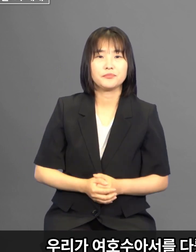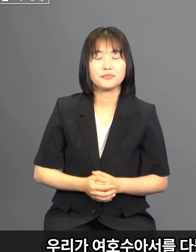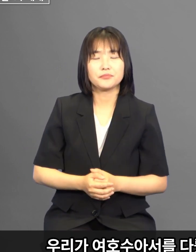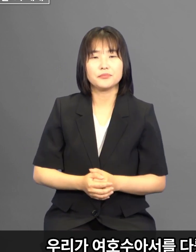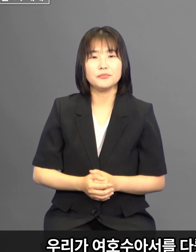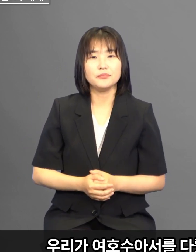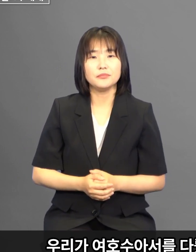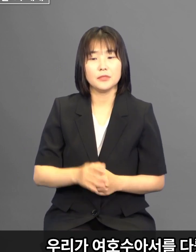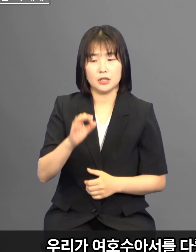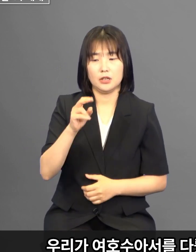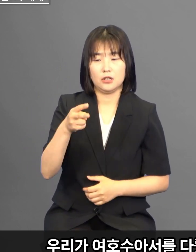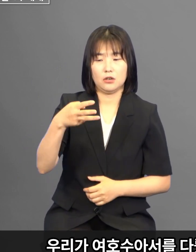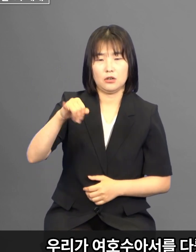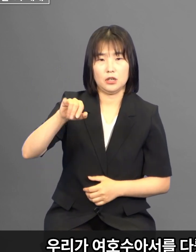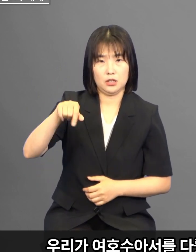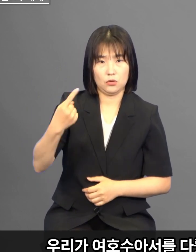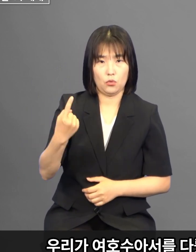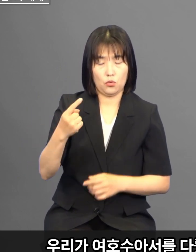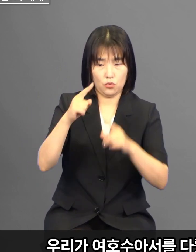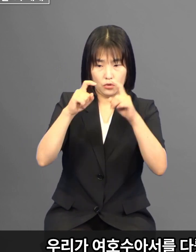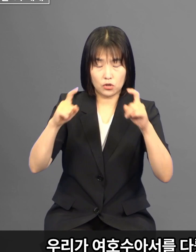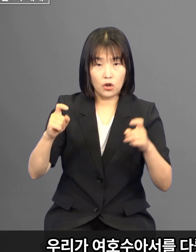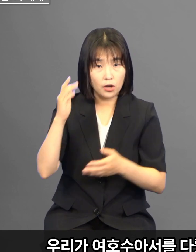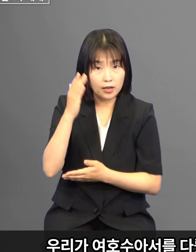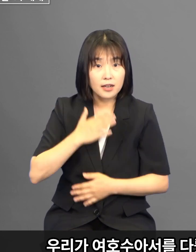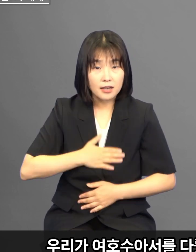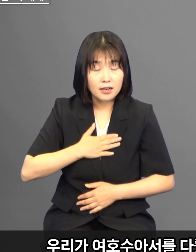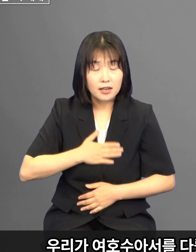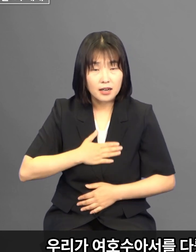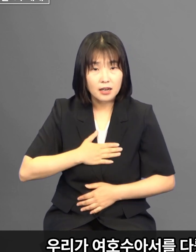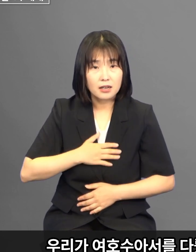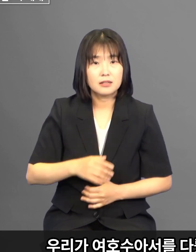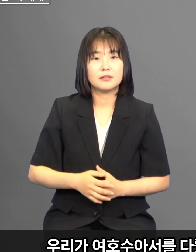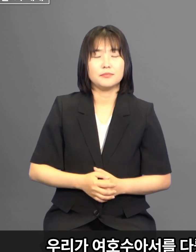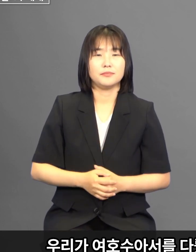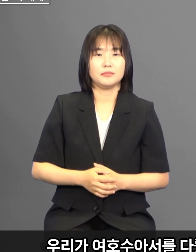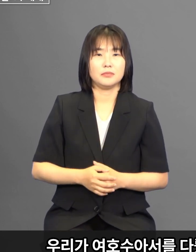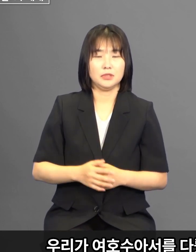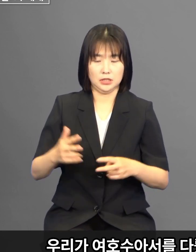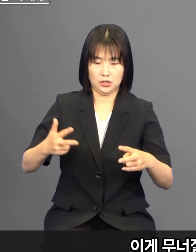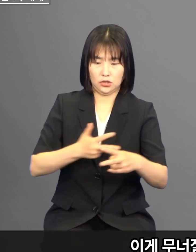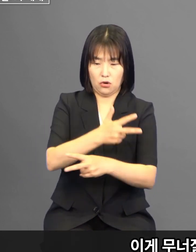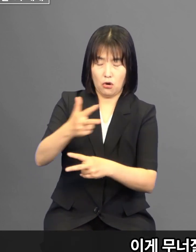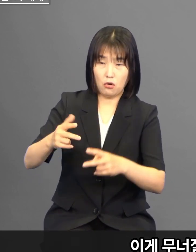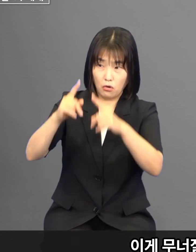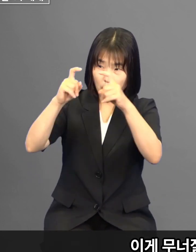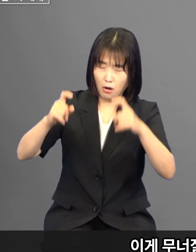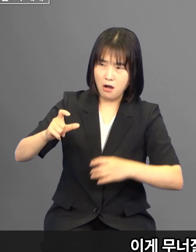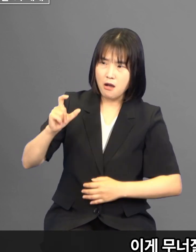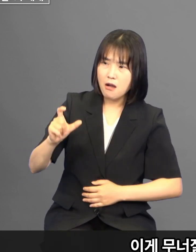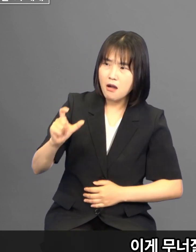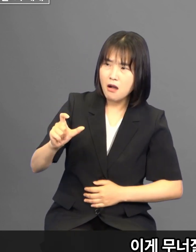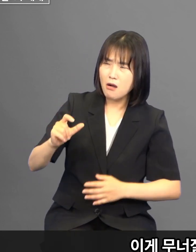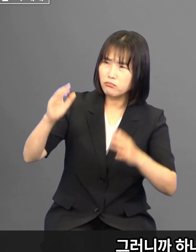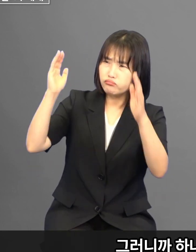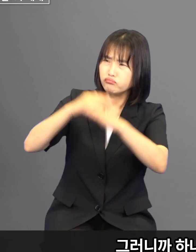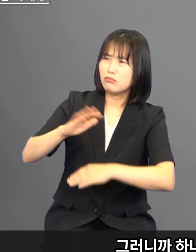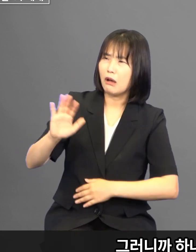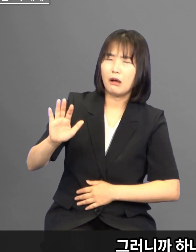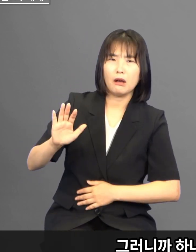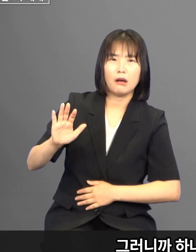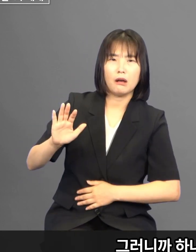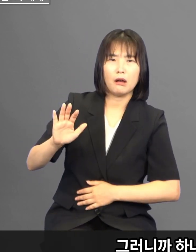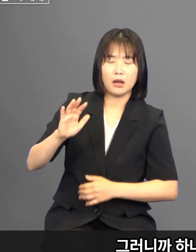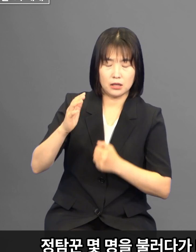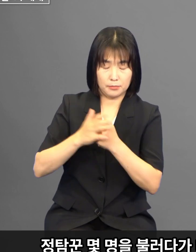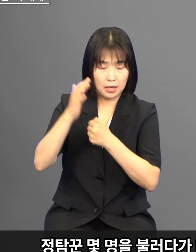우리가 여호수아서를 다뤘는데 여리고성이 너무 튼튼하니까 이게 무너질 것 같지 않은 거예요. 그러니까 하나님